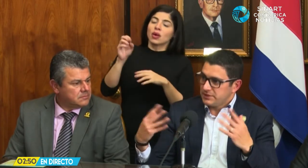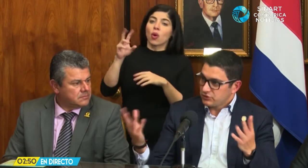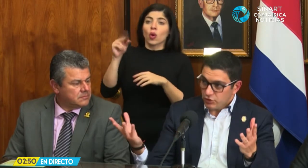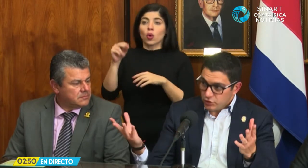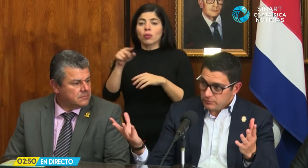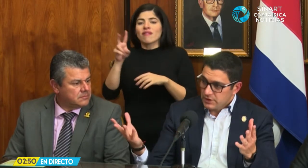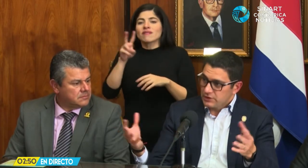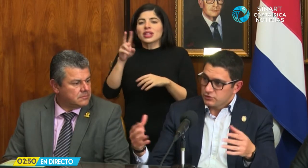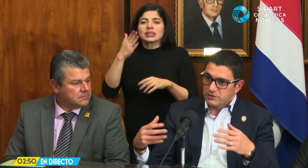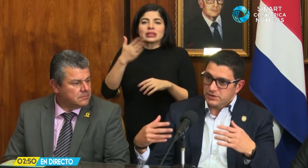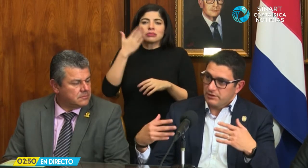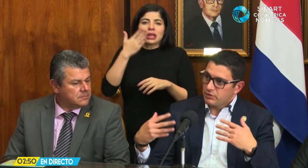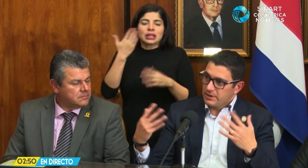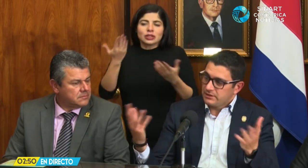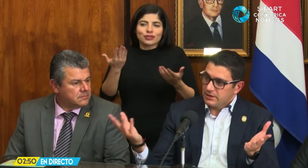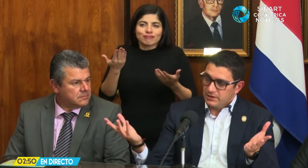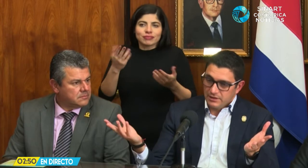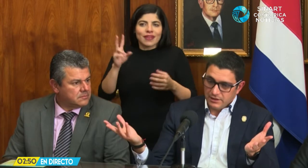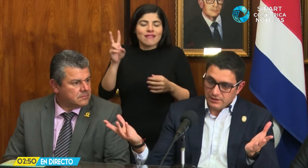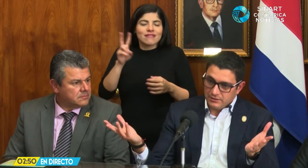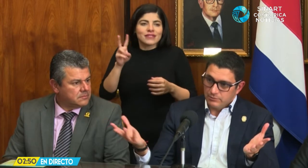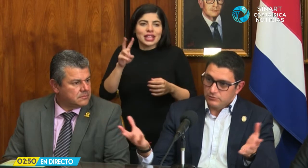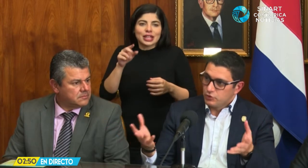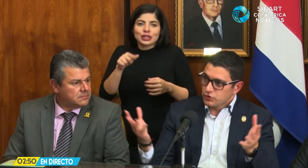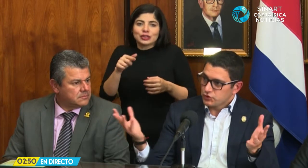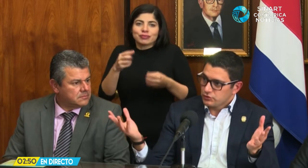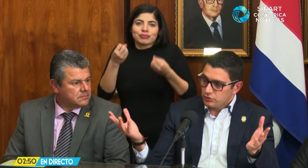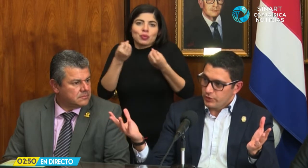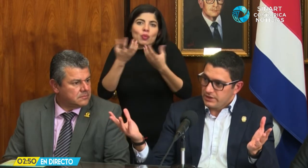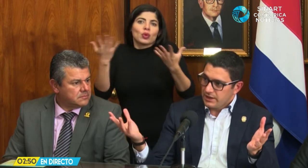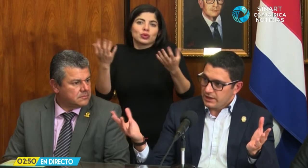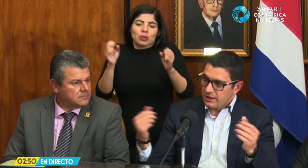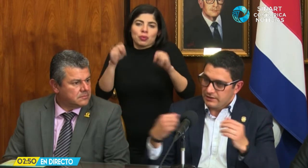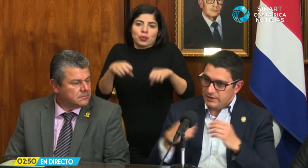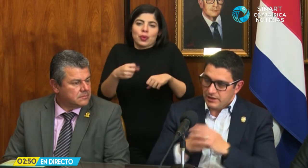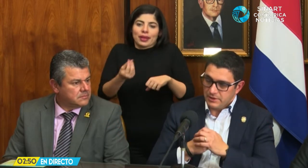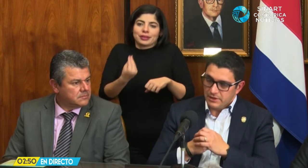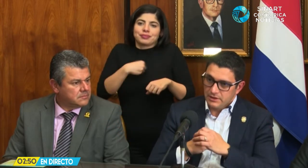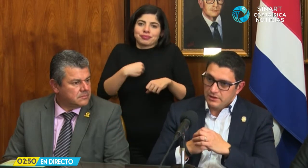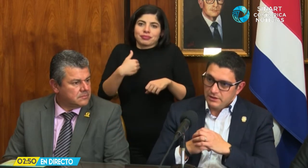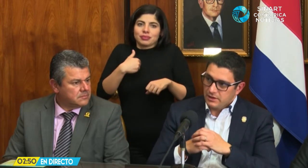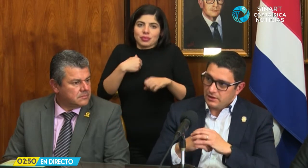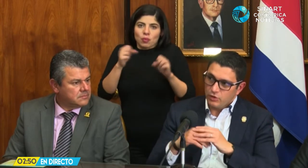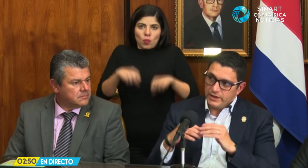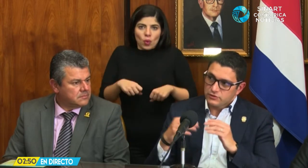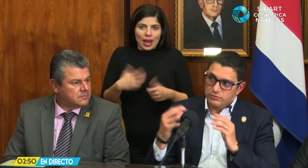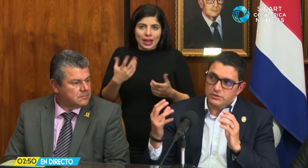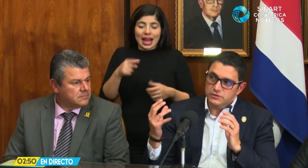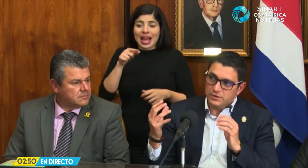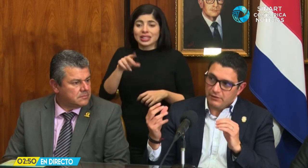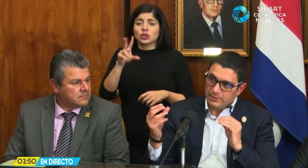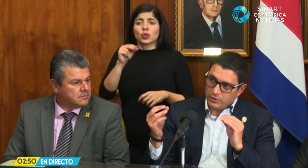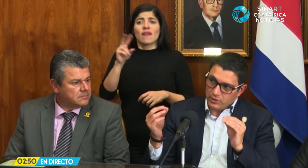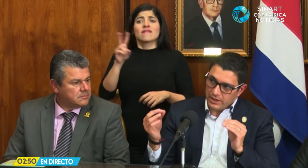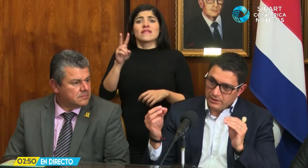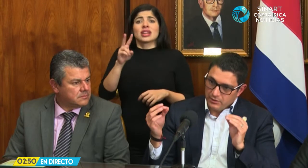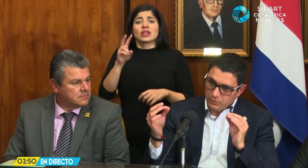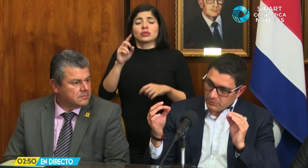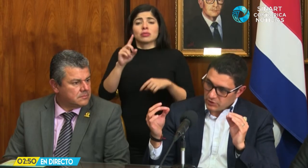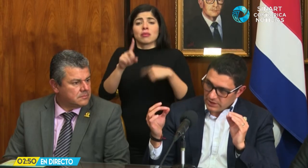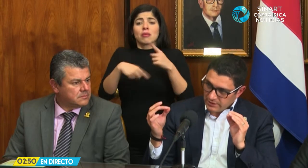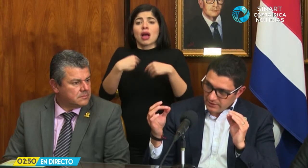virus respiratorio, es un virus que eventualmente muchos lo pueden llegar a tener, ¿verdad? Y que no es un virus que vaya a